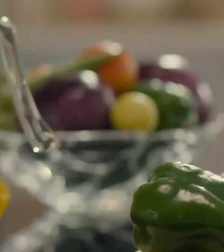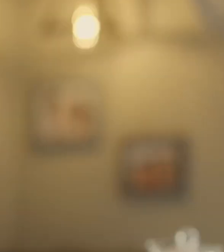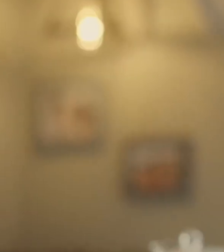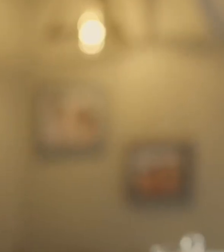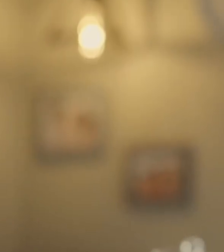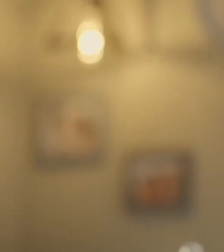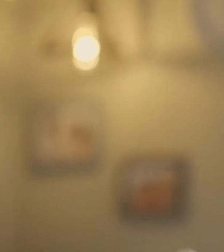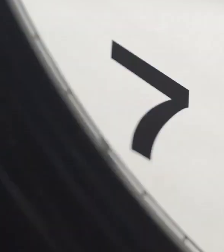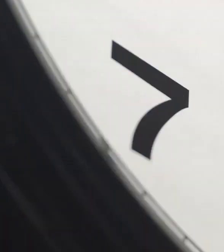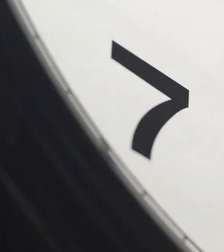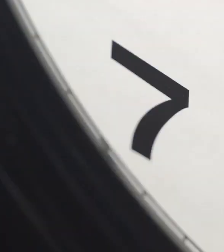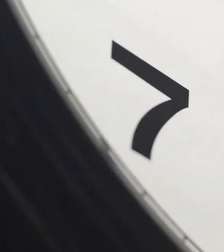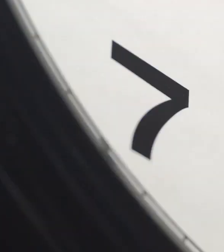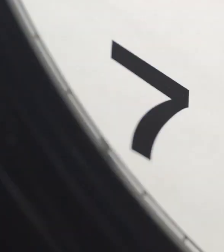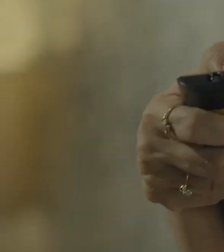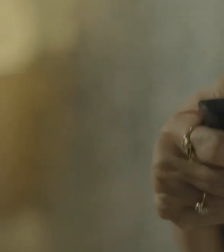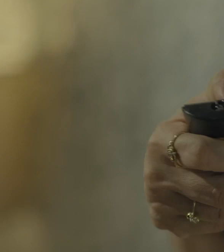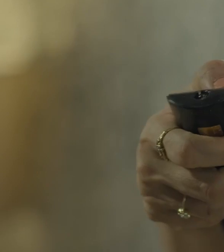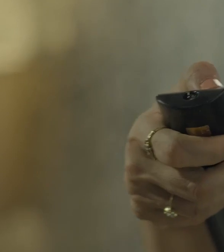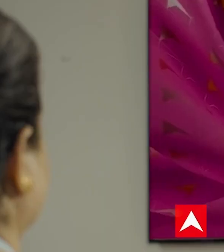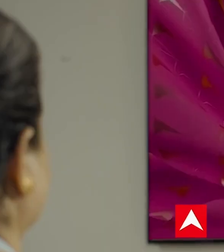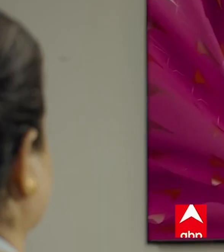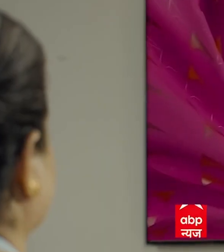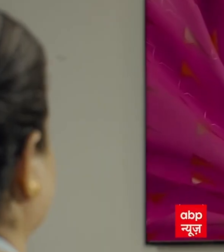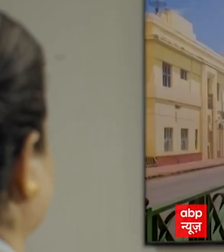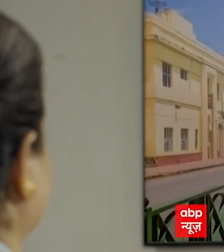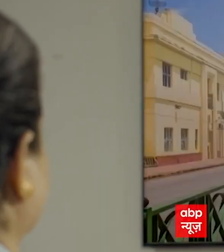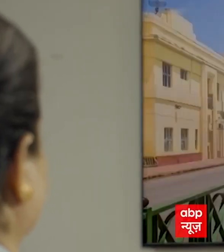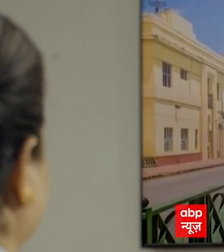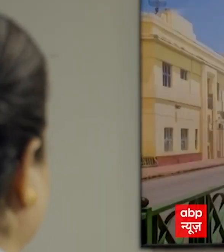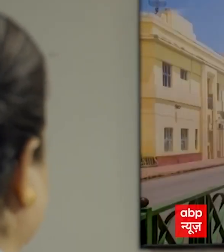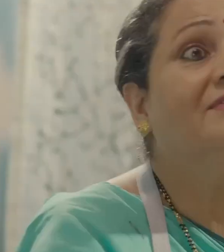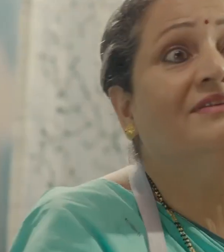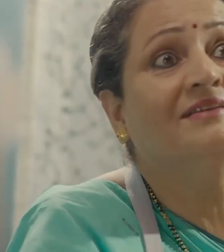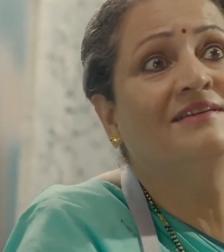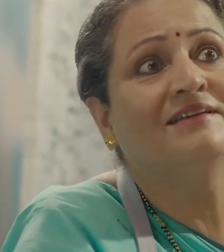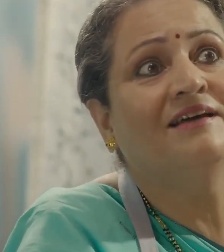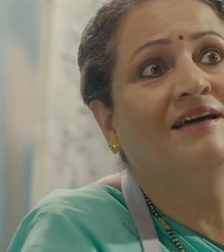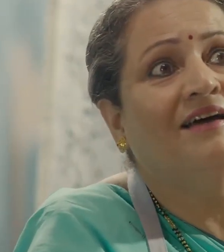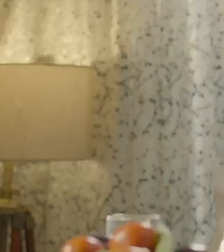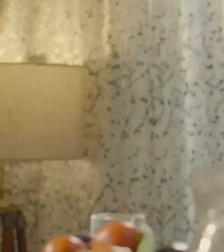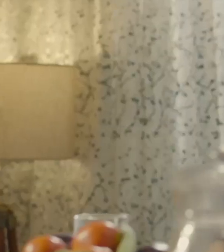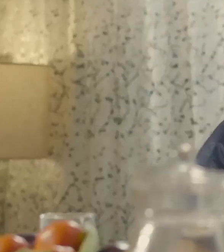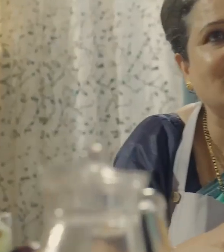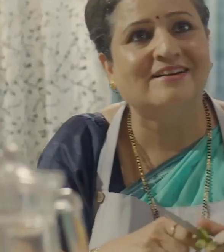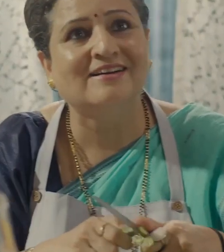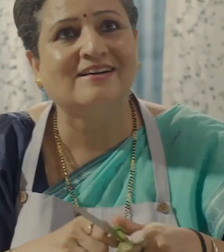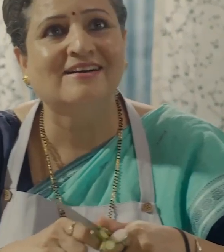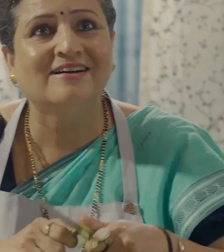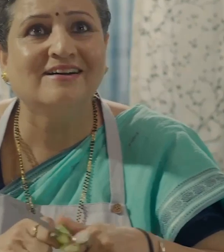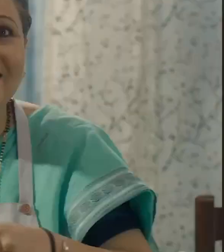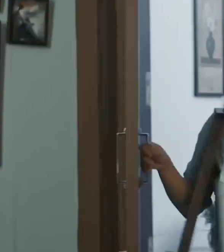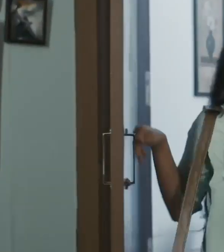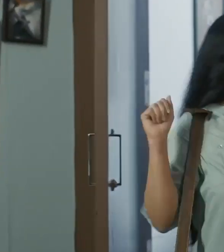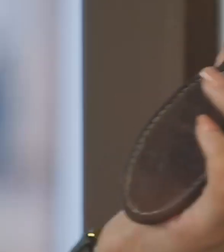जैसे ही घड़ी का काटा दोपहर 2:30 पे आए, बबीता जी का दिल सास बहु साजिश के लिए मचल जाए।